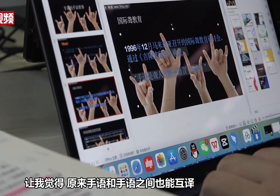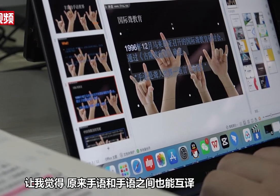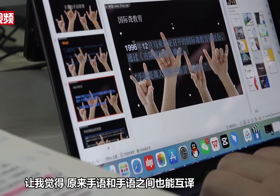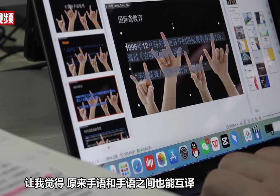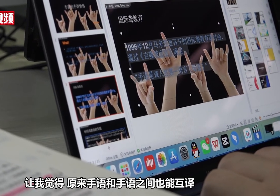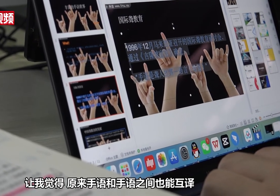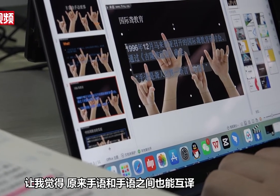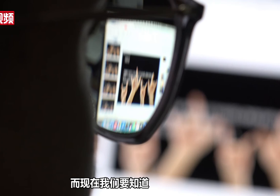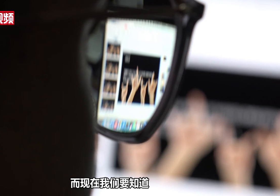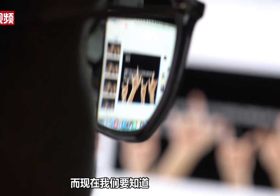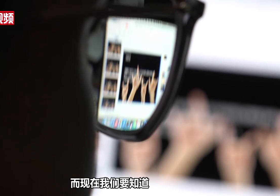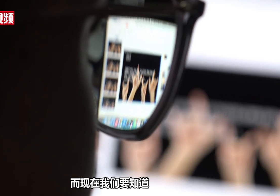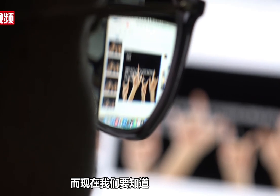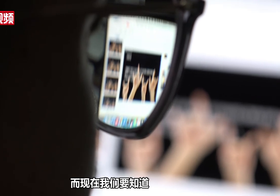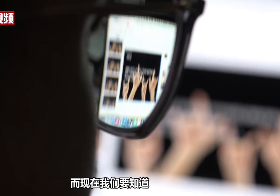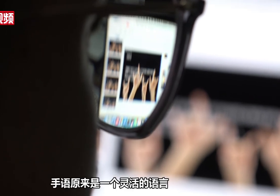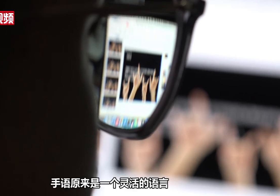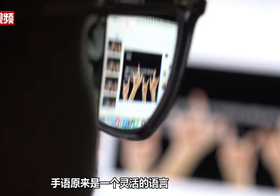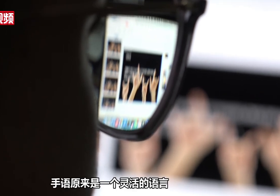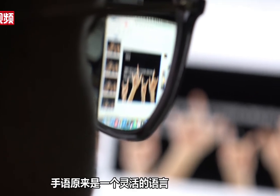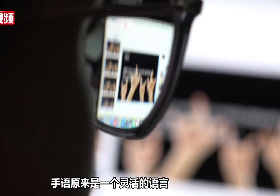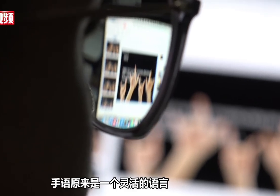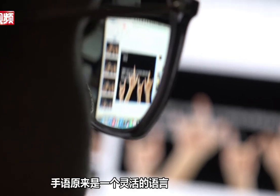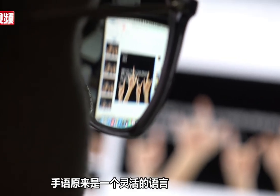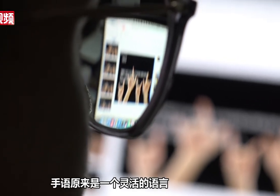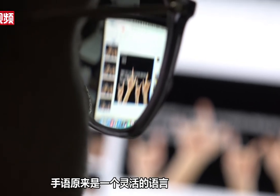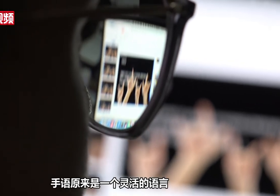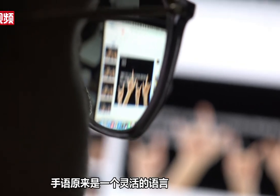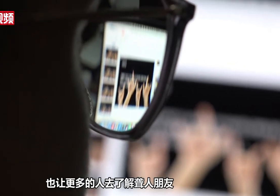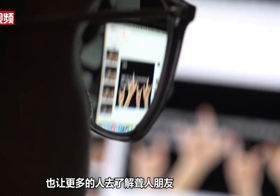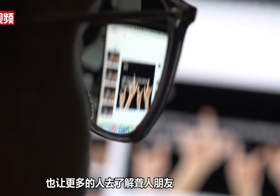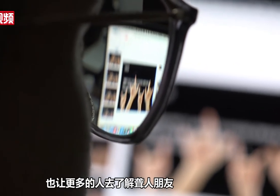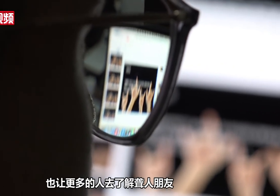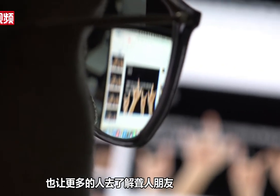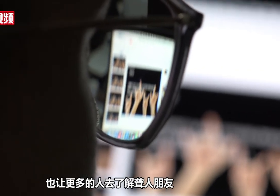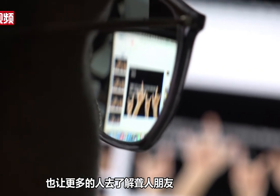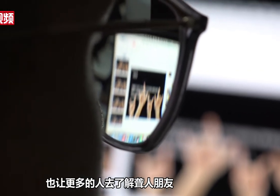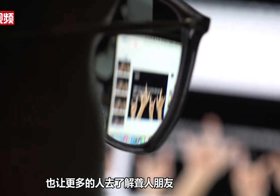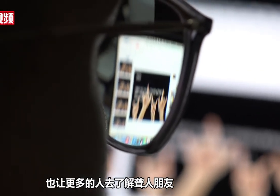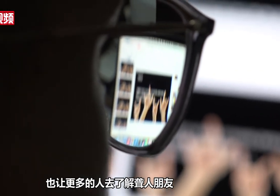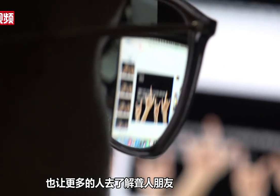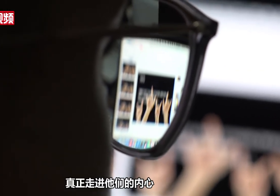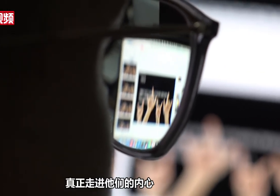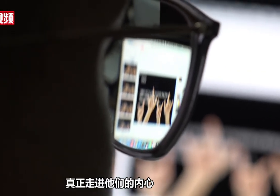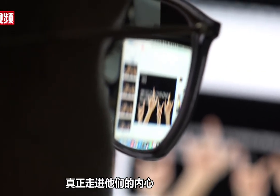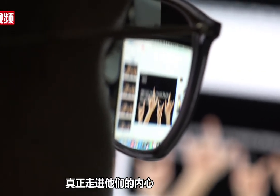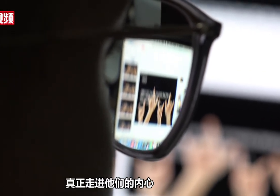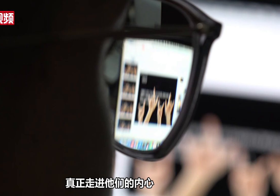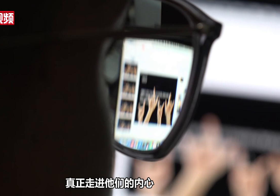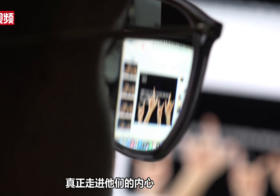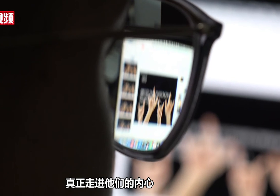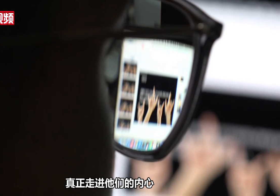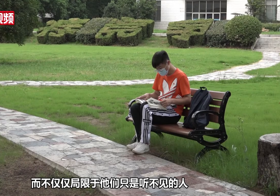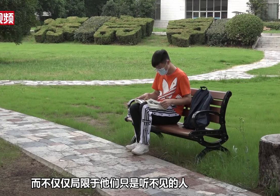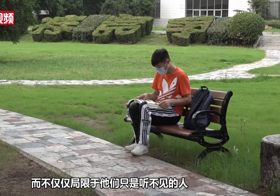手语之间也能互译。而现在我们要知道手语原来是一个灵活的语言，也让更多的人去了解聋人朋友，真正走进